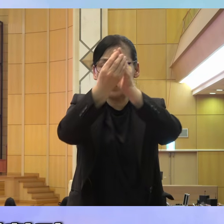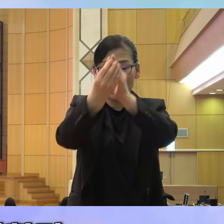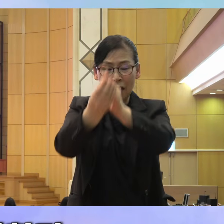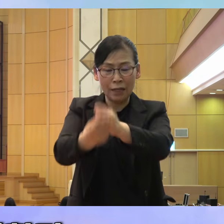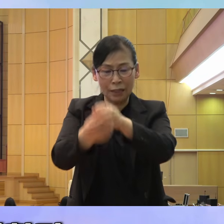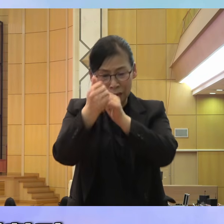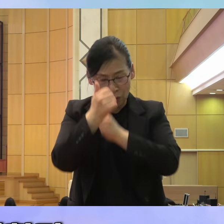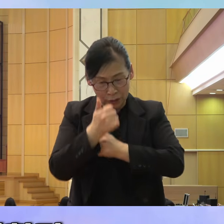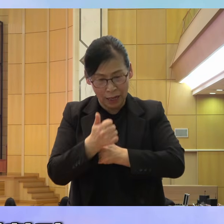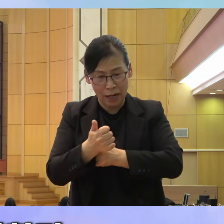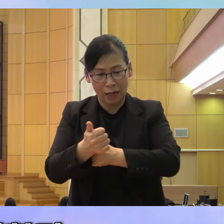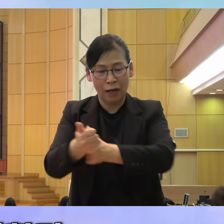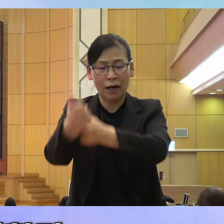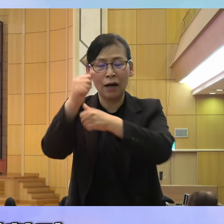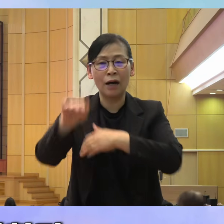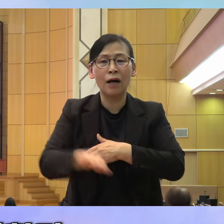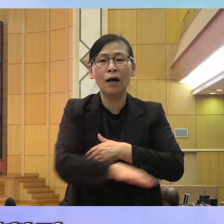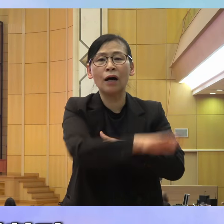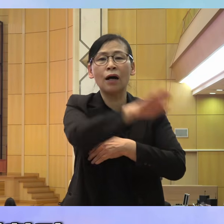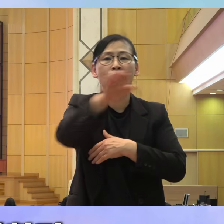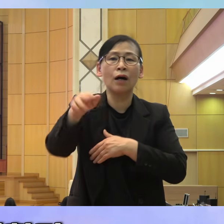정사들의 인권 따라